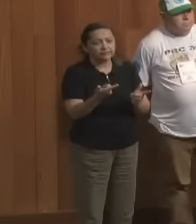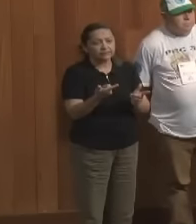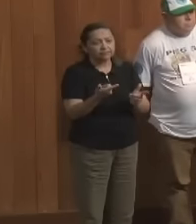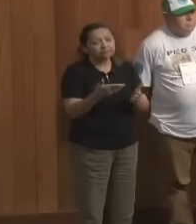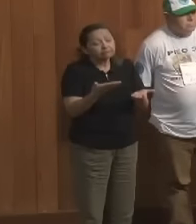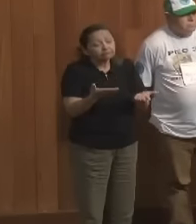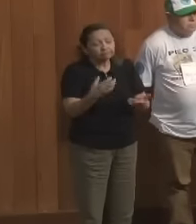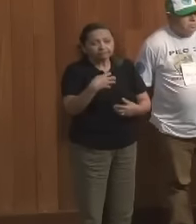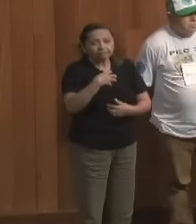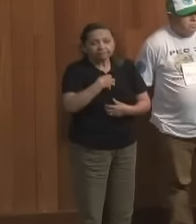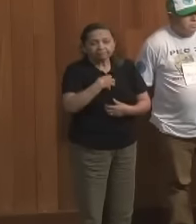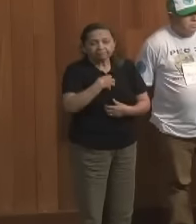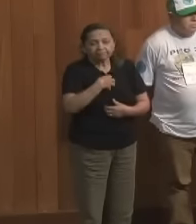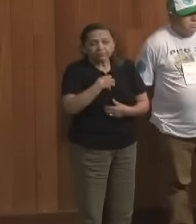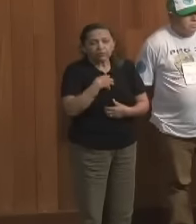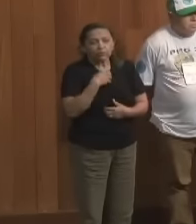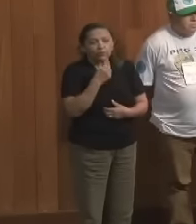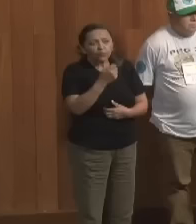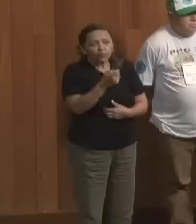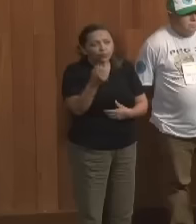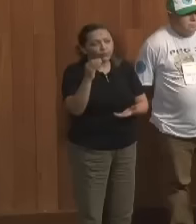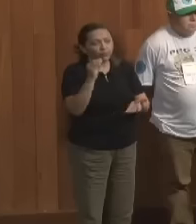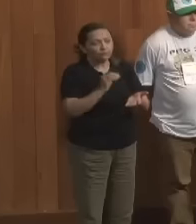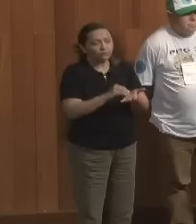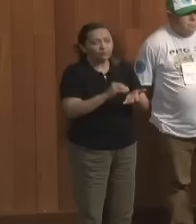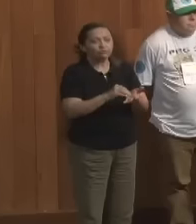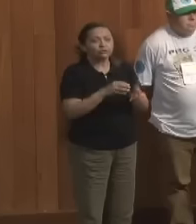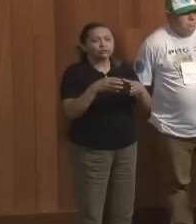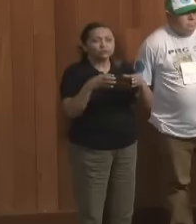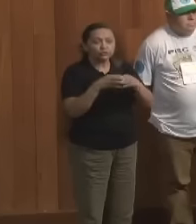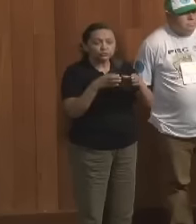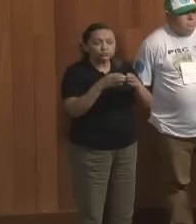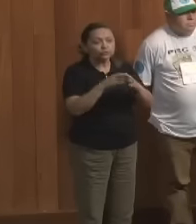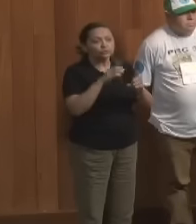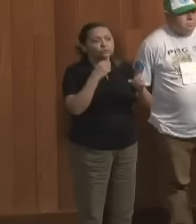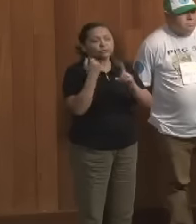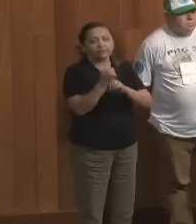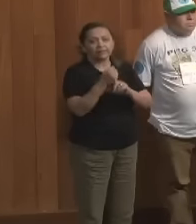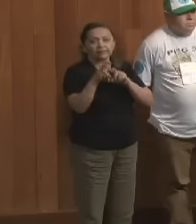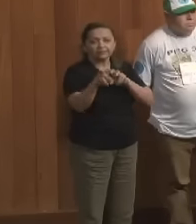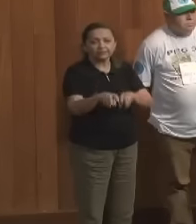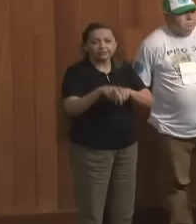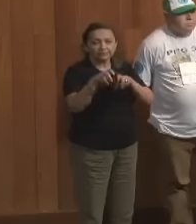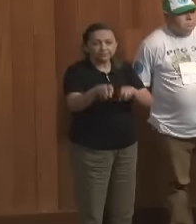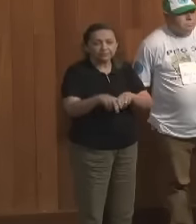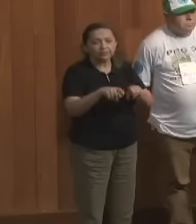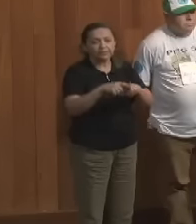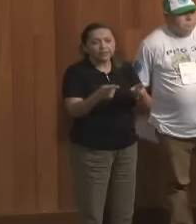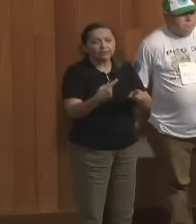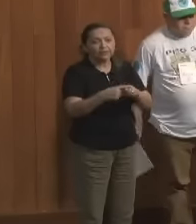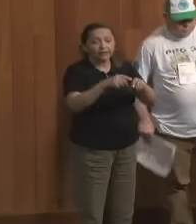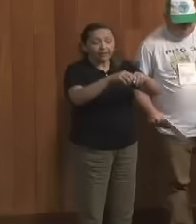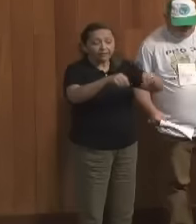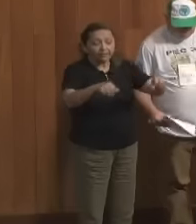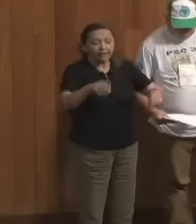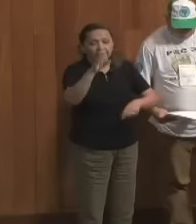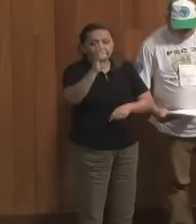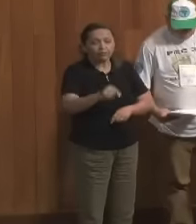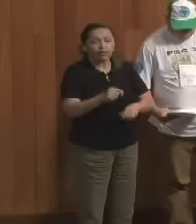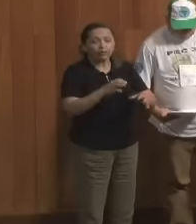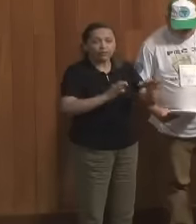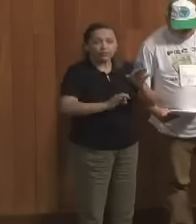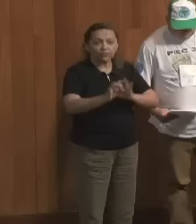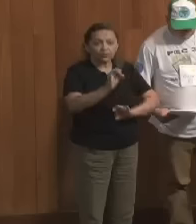tenhamos sentido um pouco a falta de movimentos sociais do campo, já que a Terra de Direitos é uma